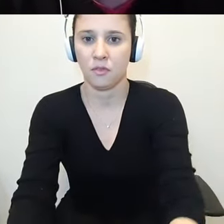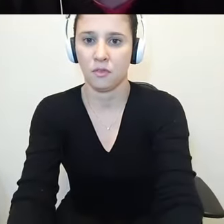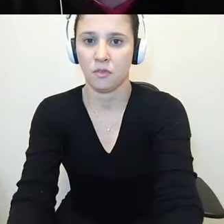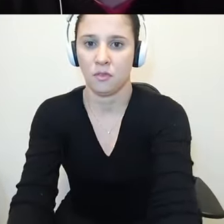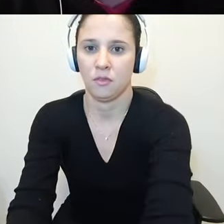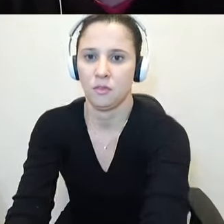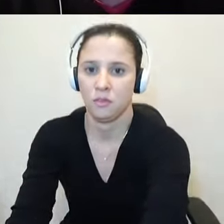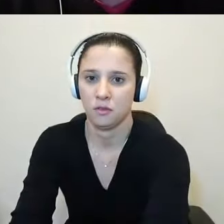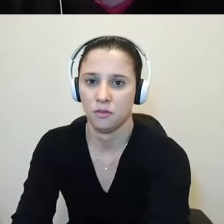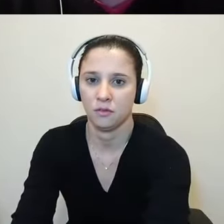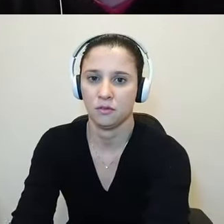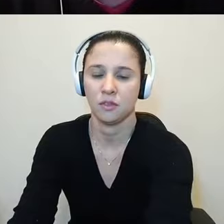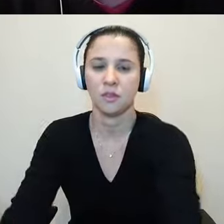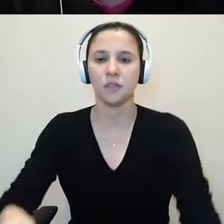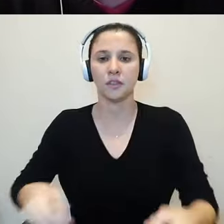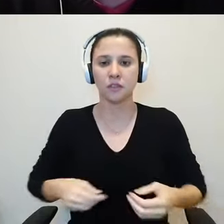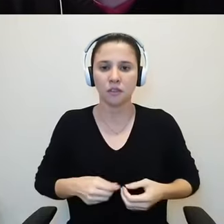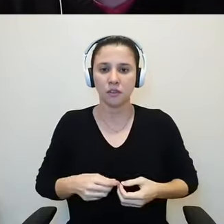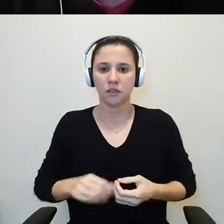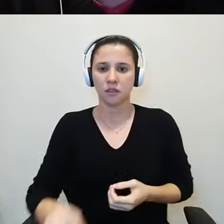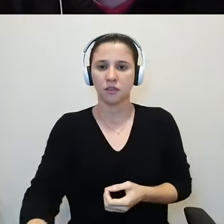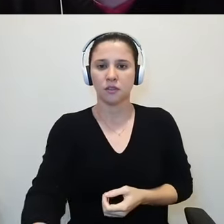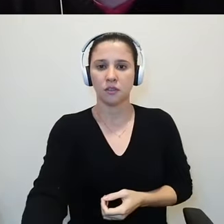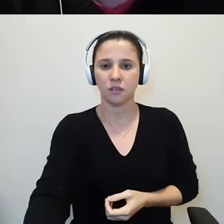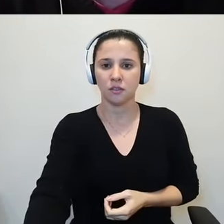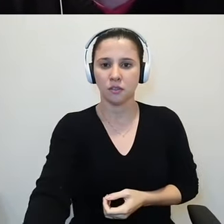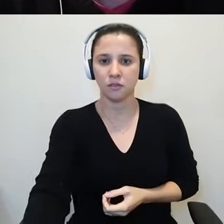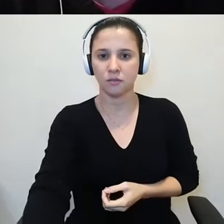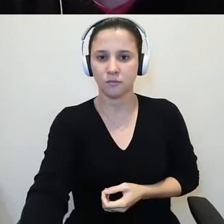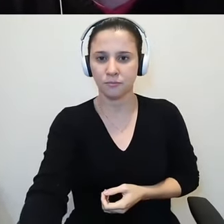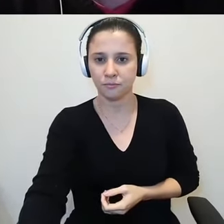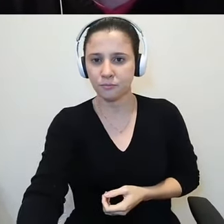Opa! Priscila já está aí conosco.